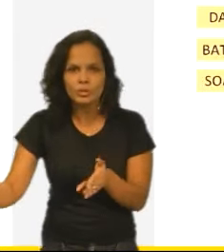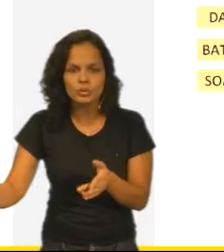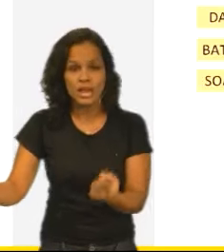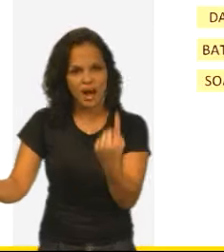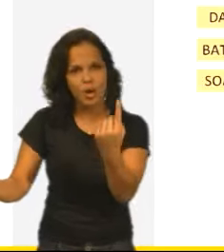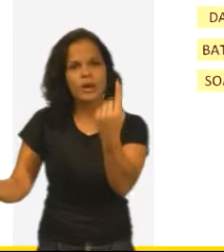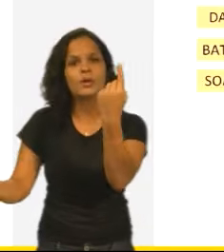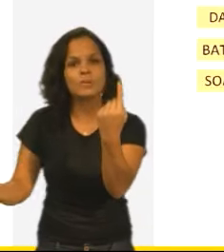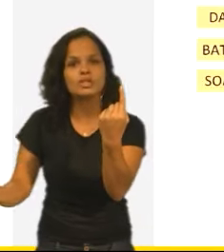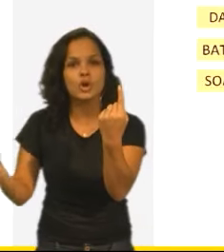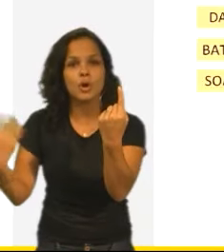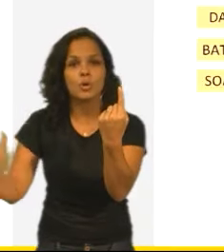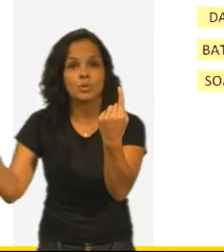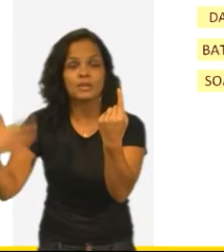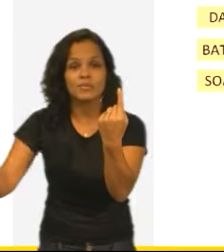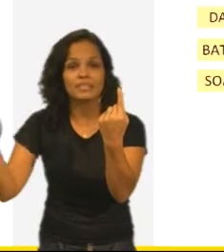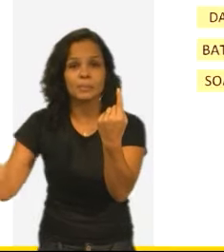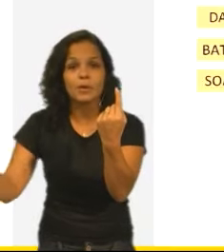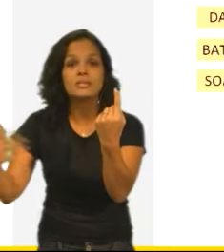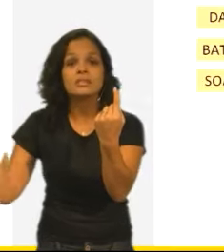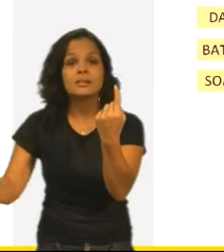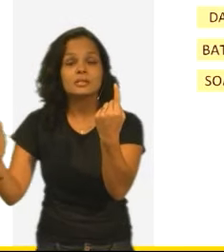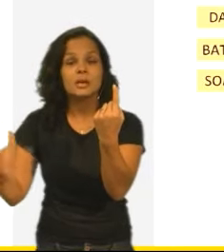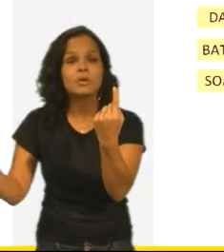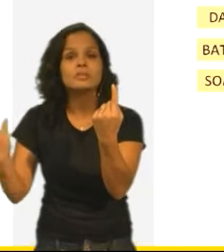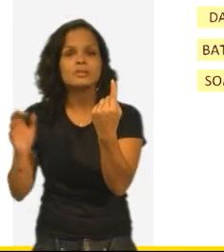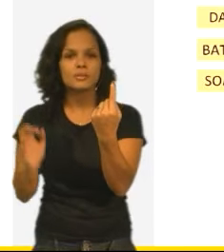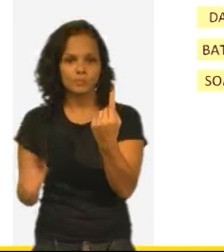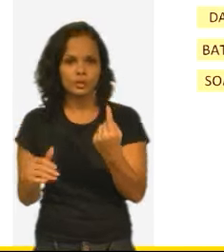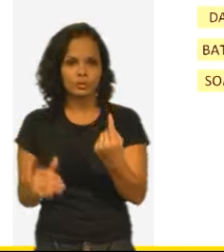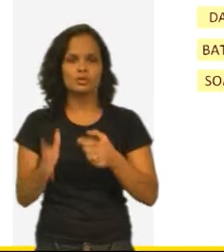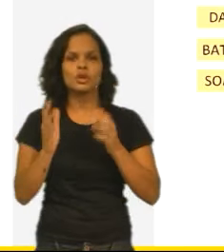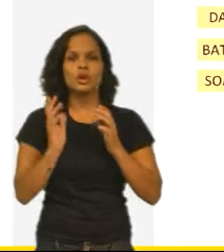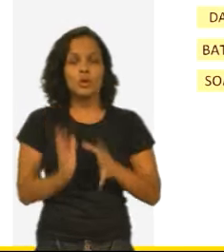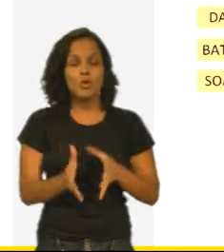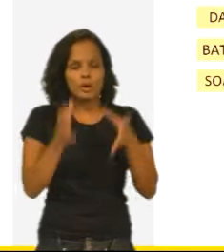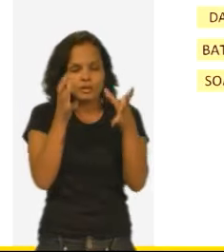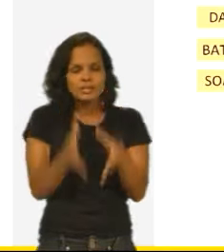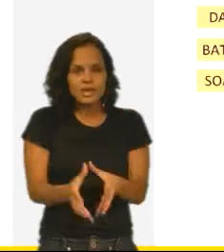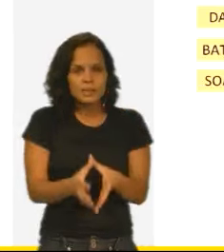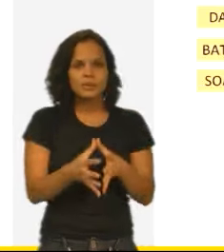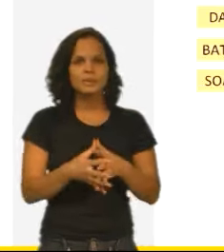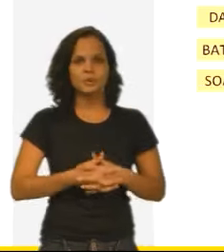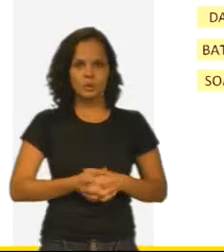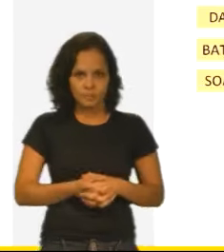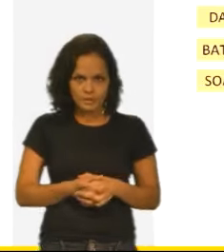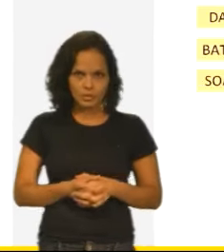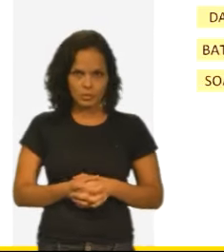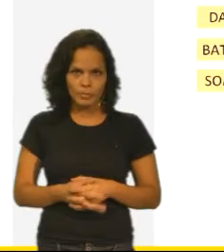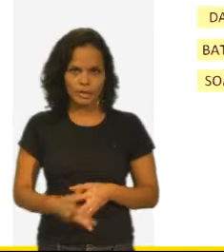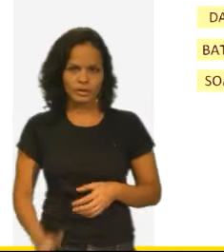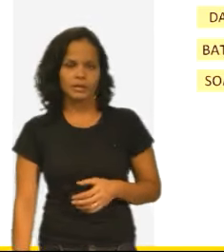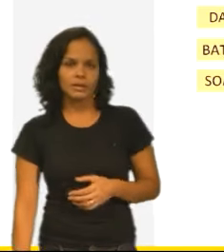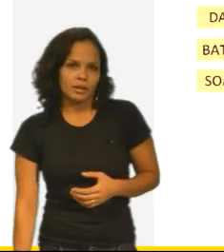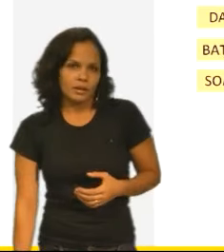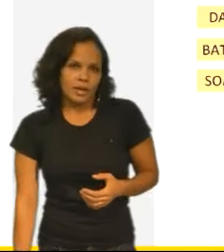1 hora e 59 minutos. A hora é uma só. O que vem depois são os minutos. Concorda sempre com a expressão numérica. Aí